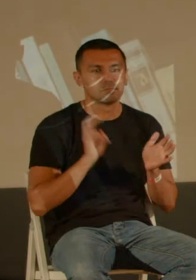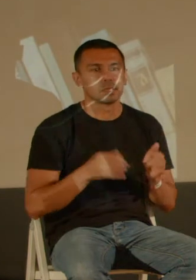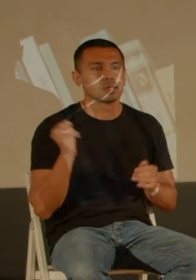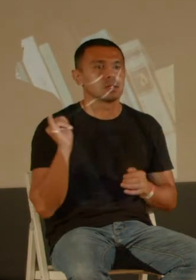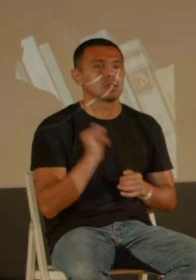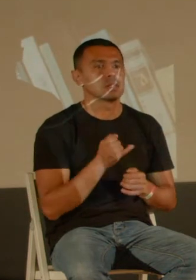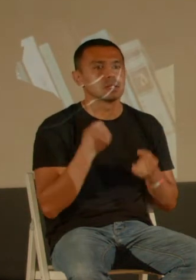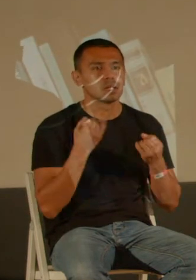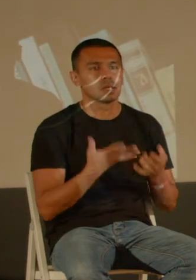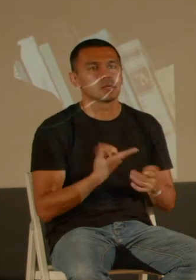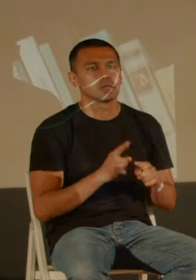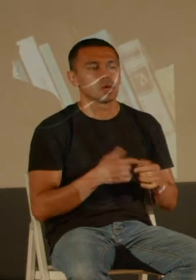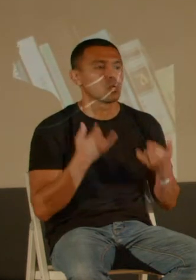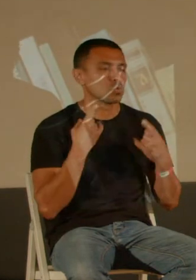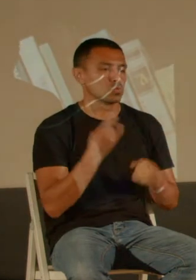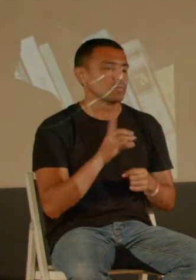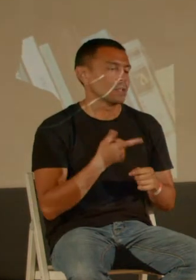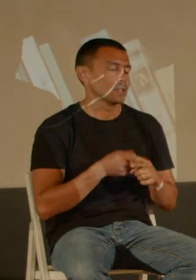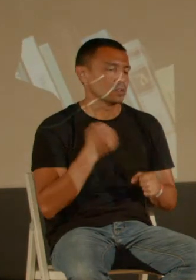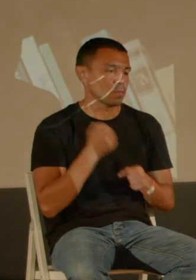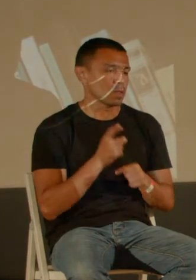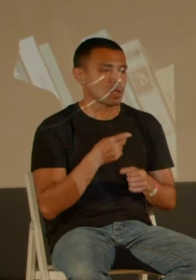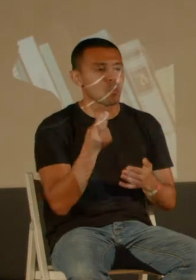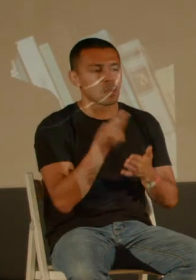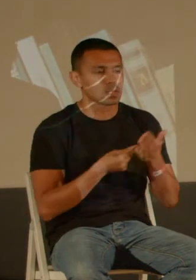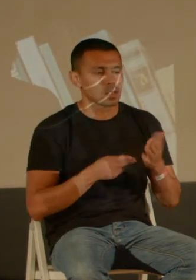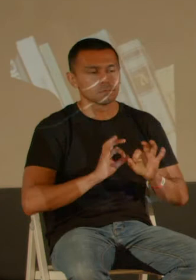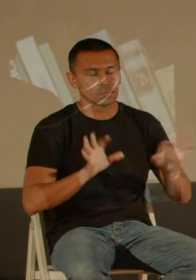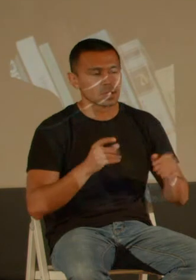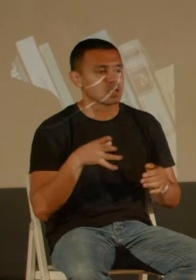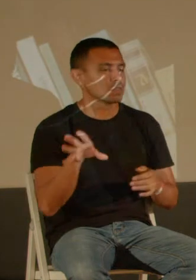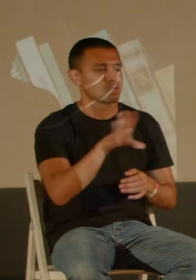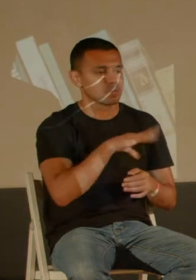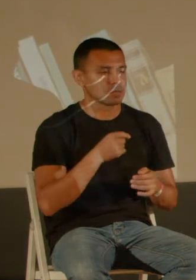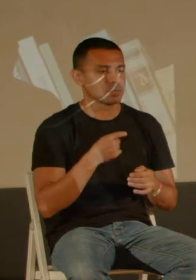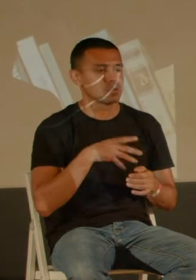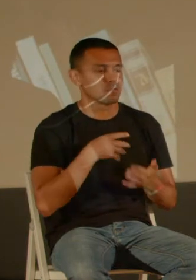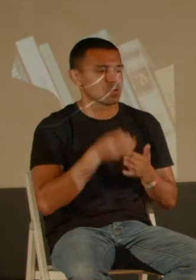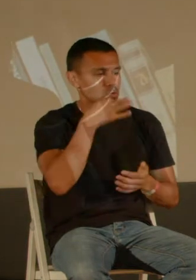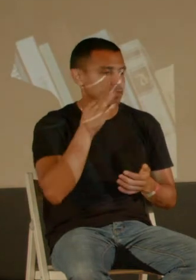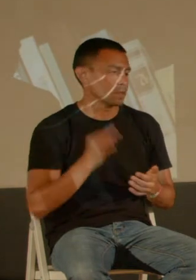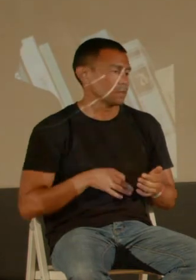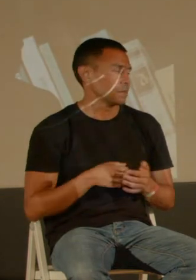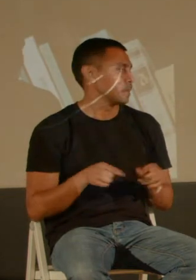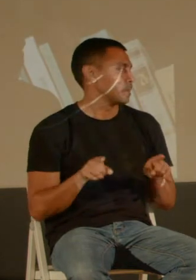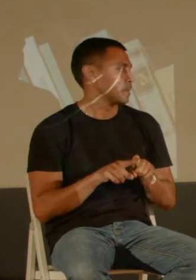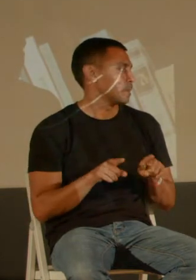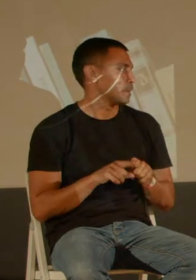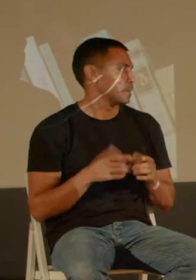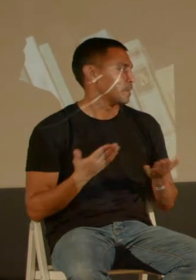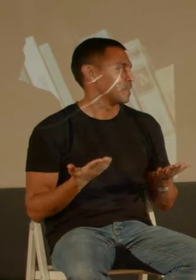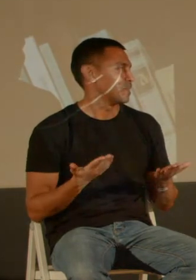і наскільки це круто, що вона це зробила і описала для інших свій досвід. Так.